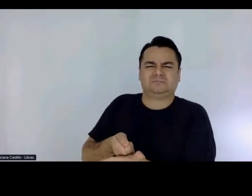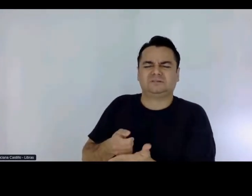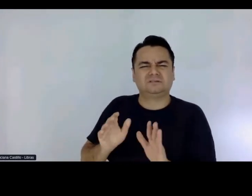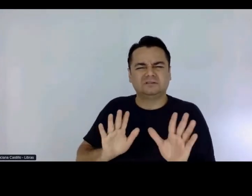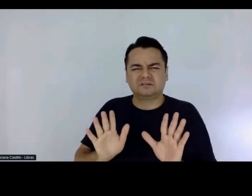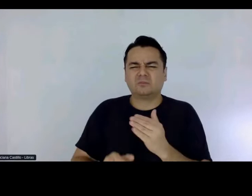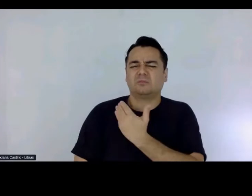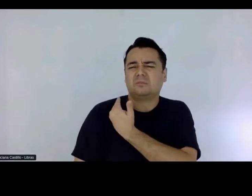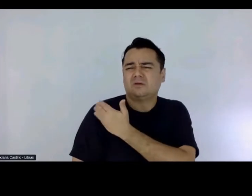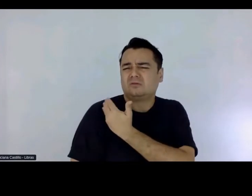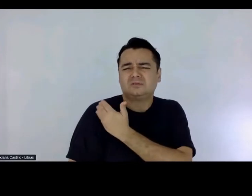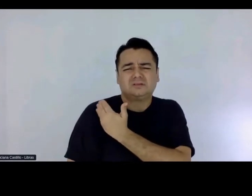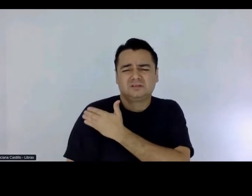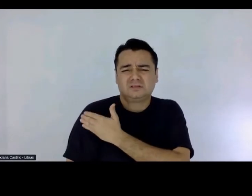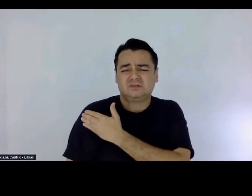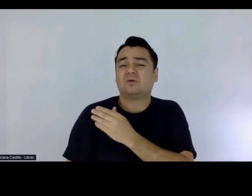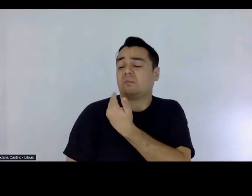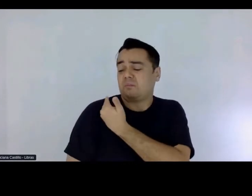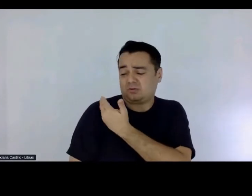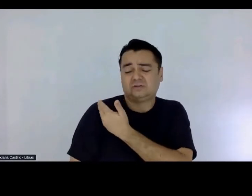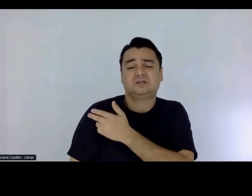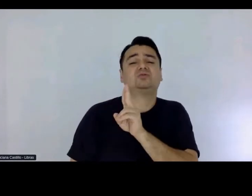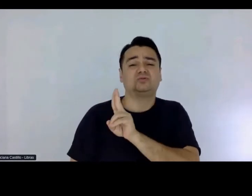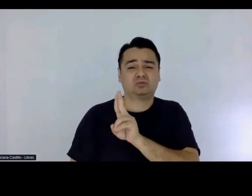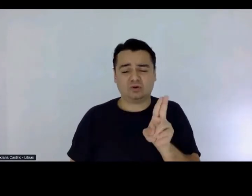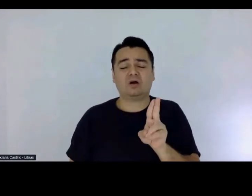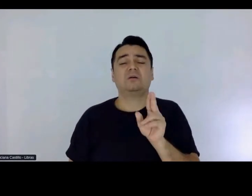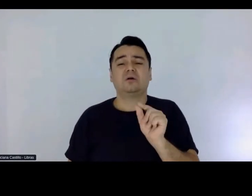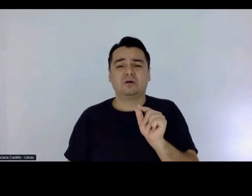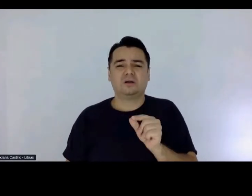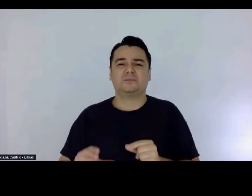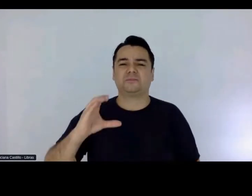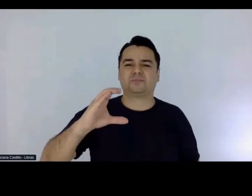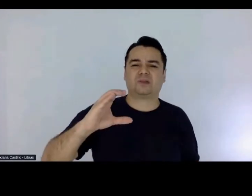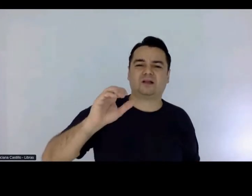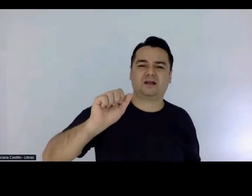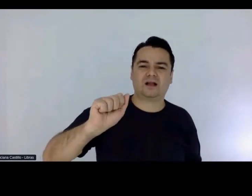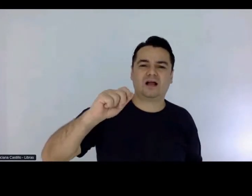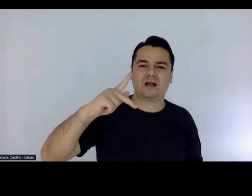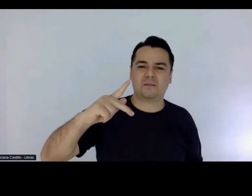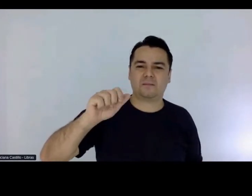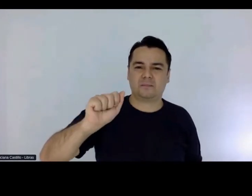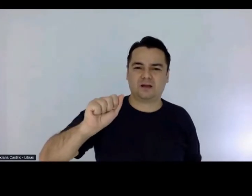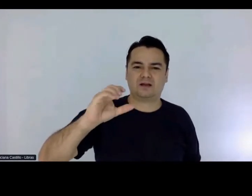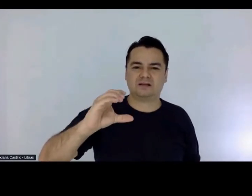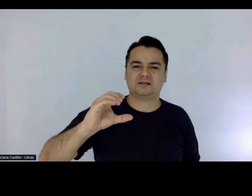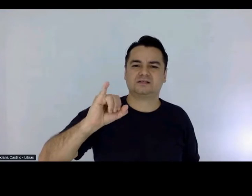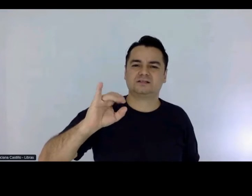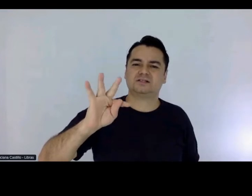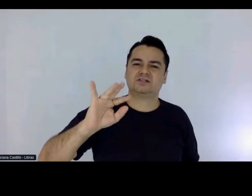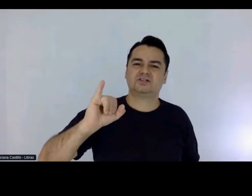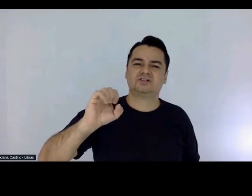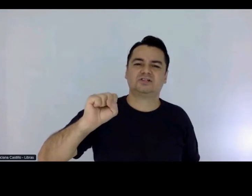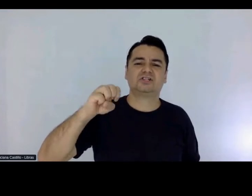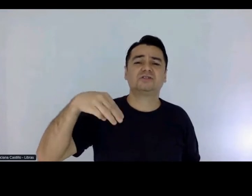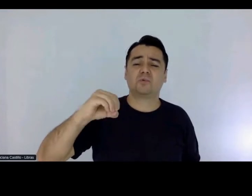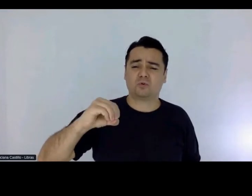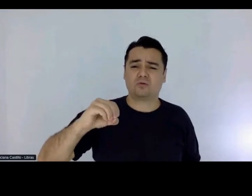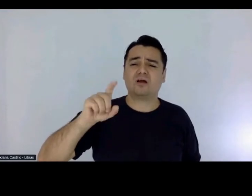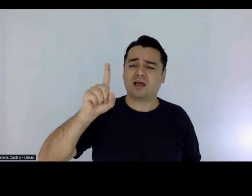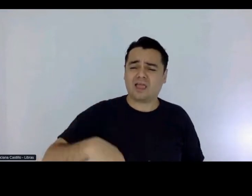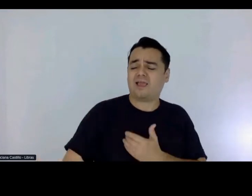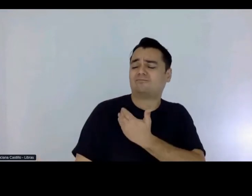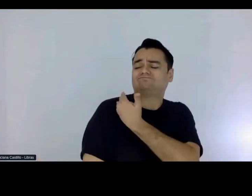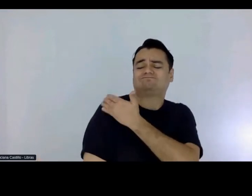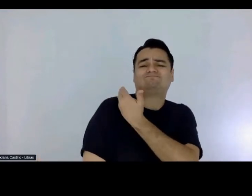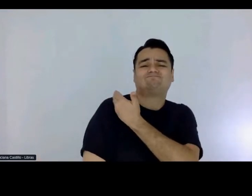esse preconceito ele tem nome, ele chama-se capacitismo. Né? Então, que é o preconceito contra as pessoas